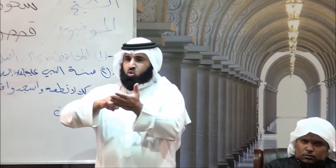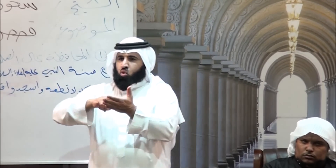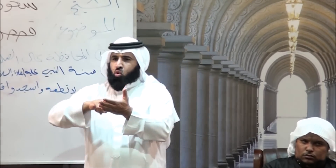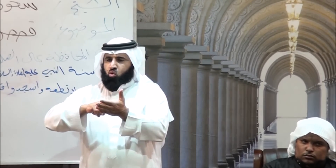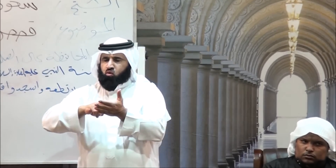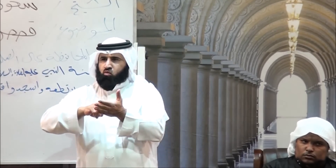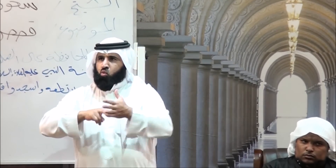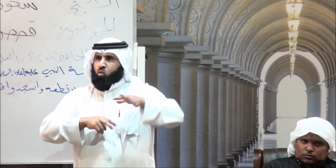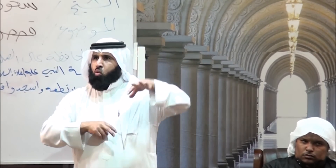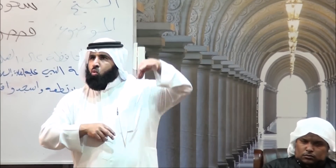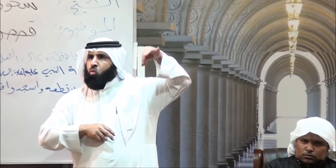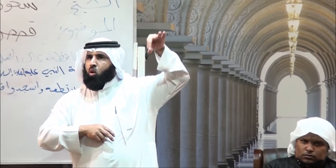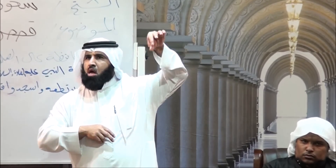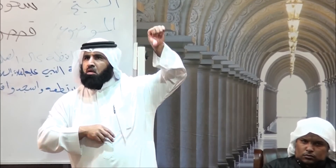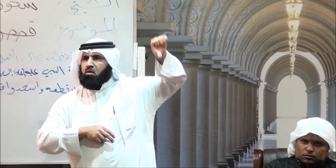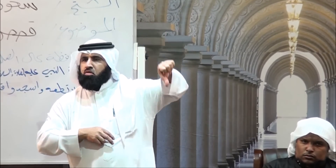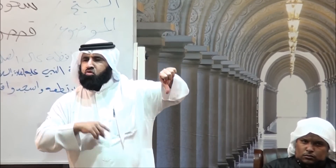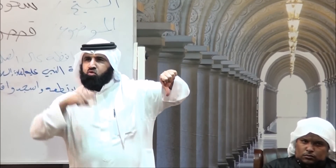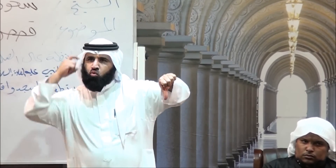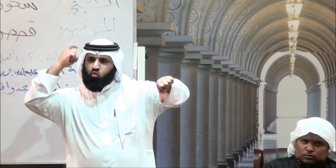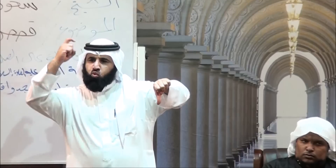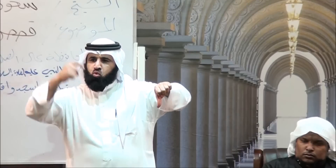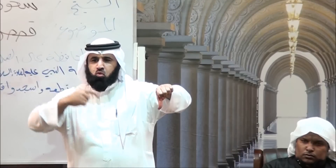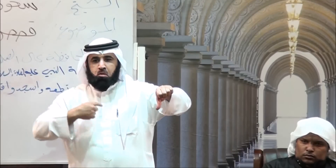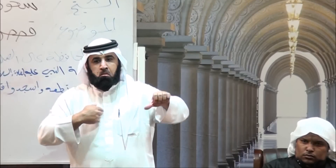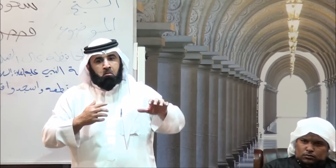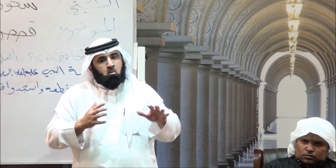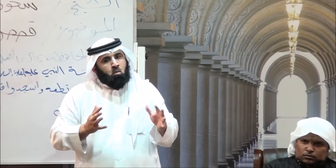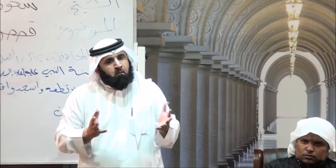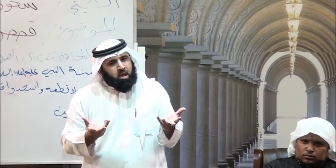يخشى أن يكون هو ذلك الرجل الذي لم يغفر له.